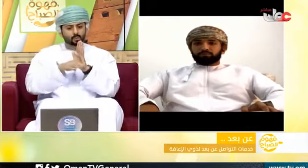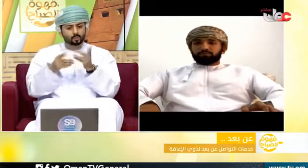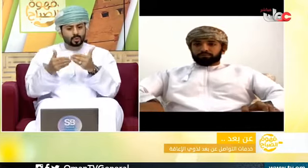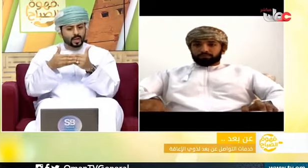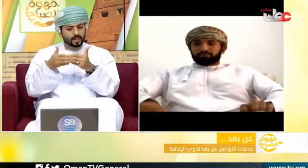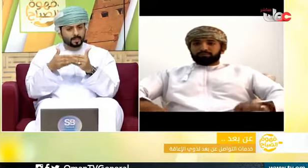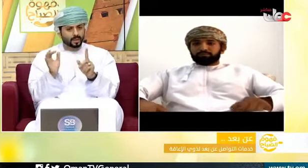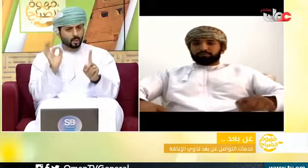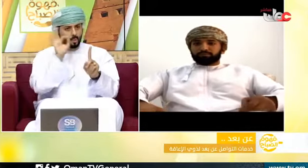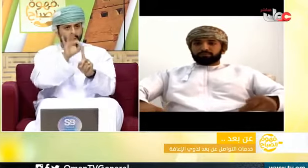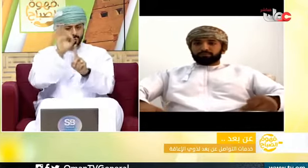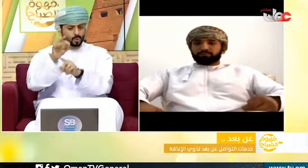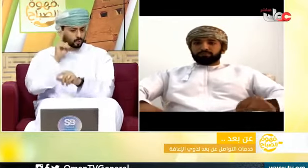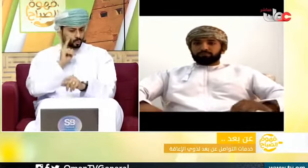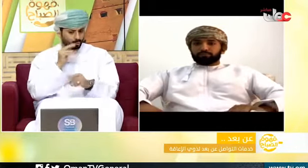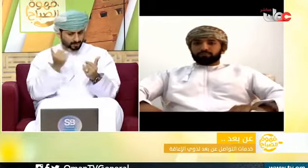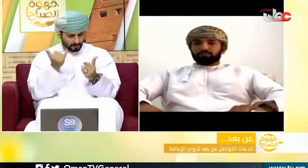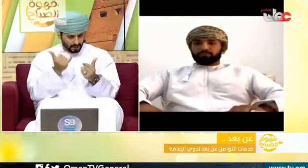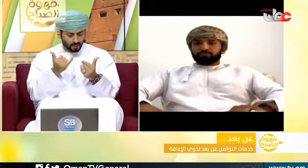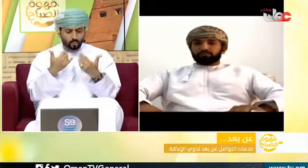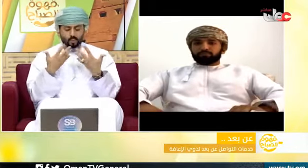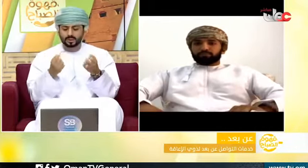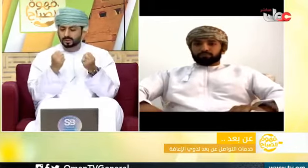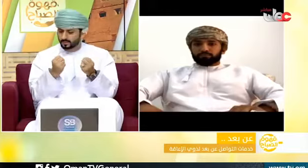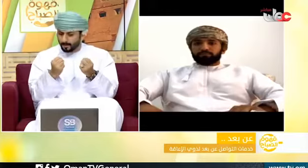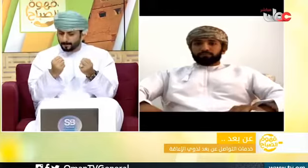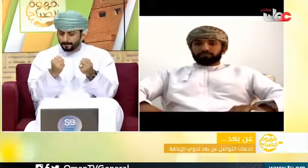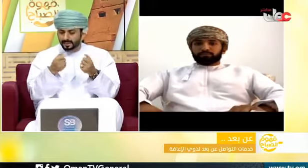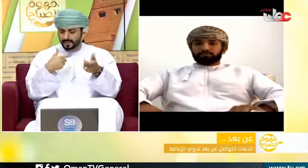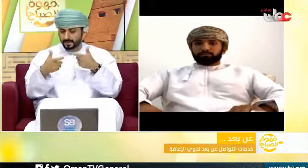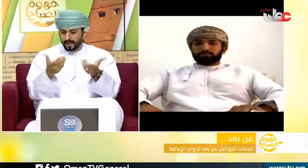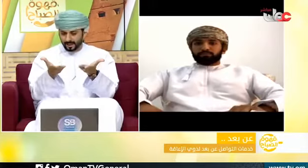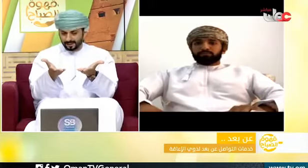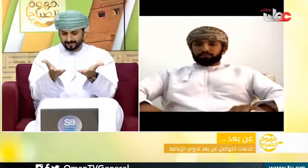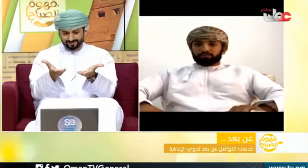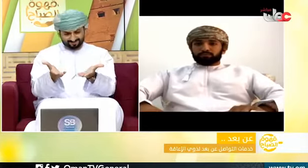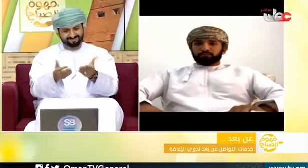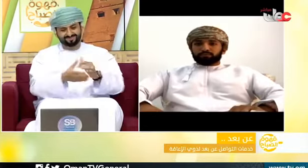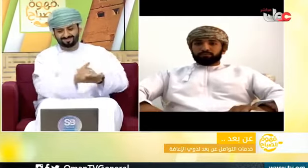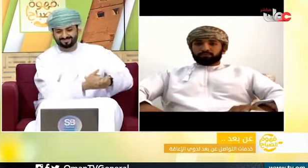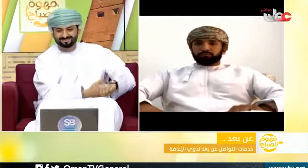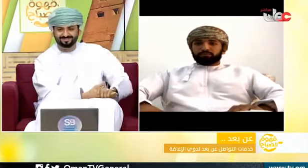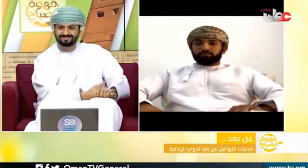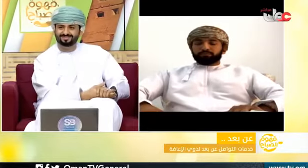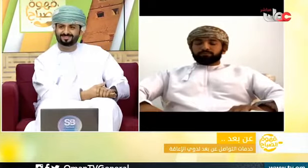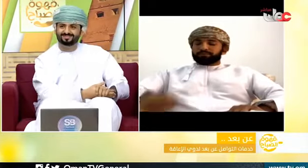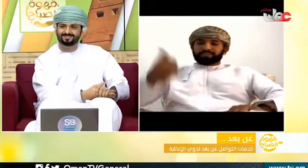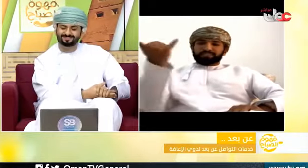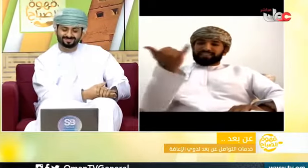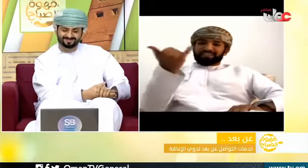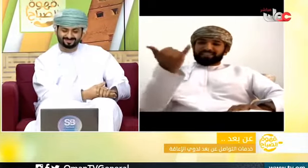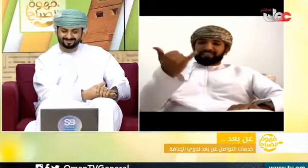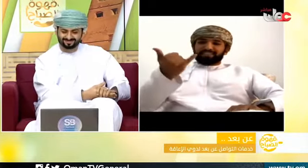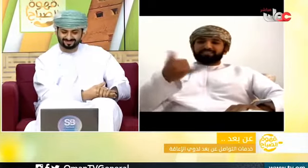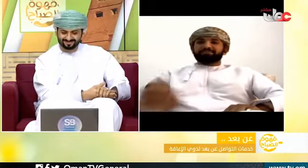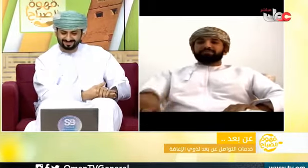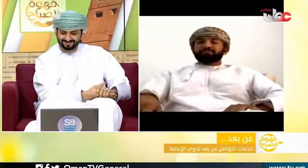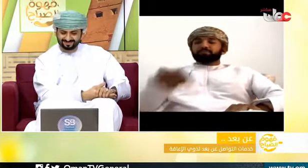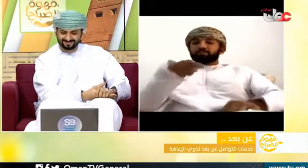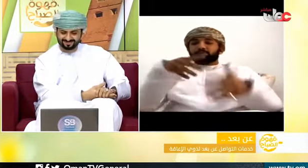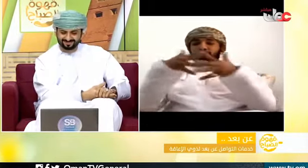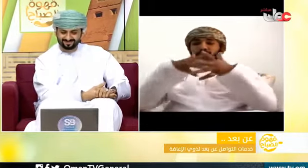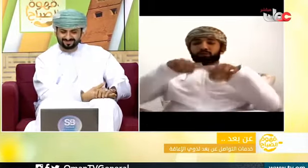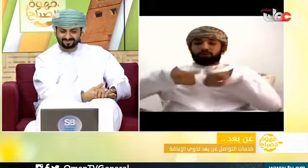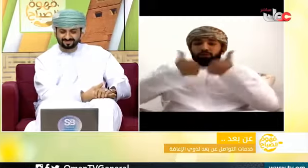الشركة، ما هي البرامج والخدمات والأهداف التي ترموا إليها من خلال هذه الخدمات التقنية؟ نعم، هي